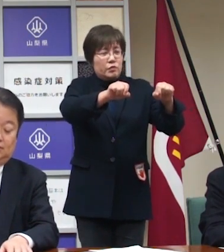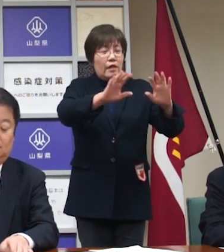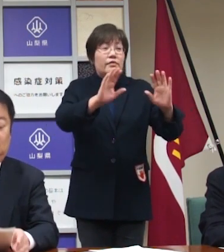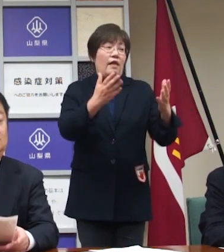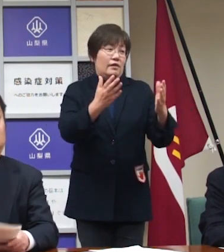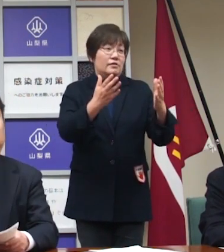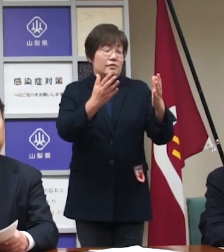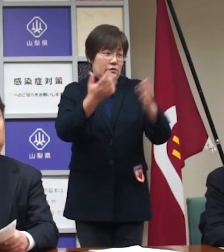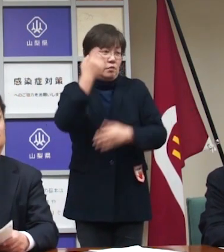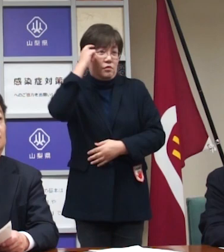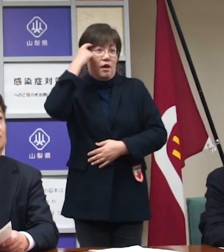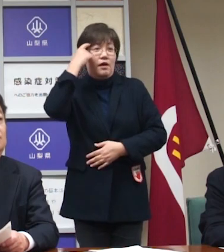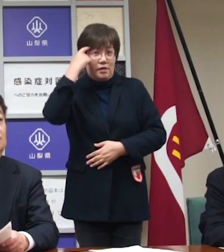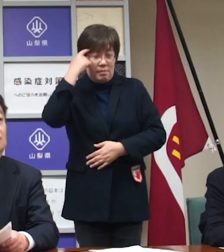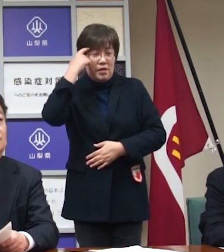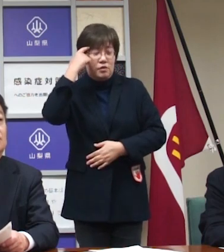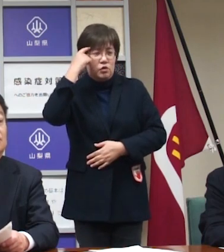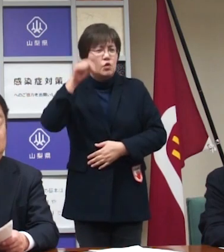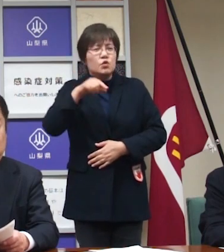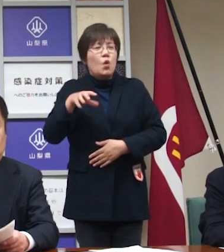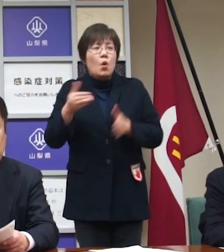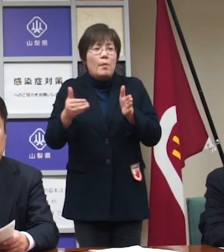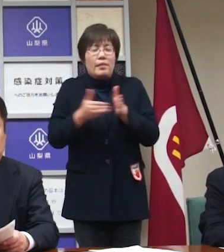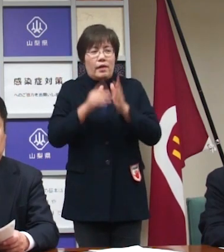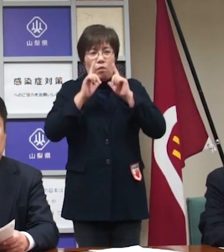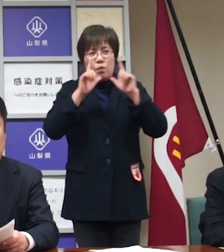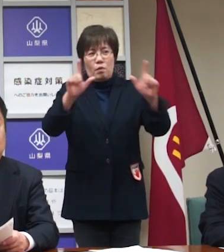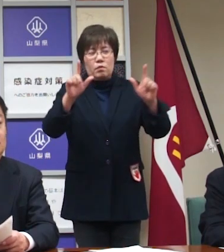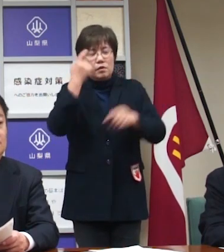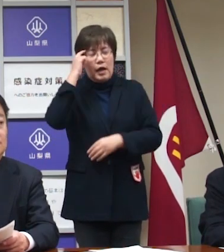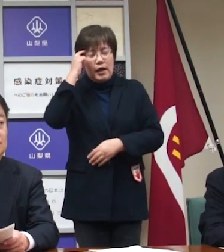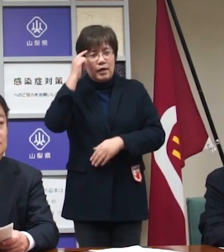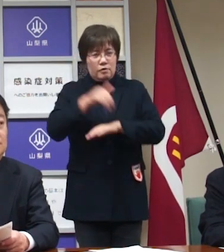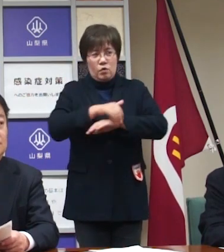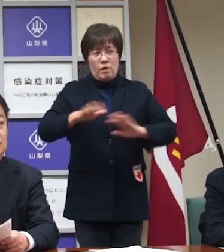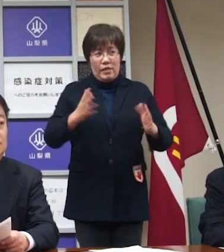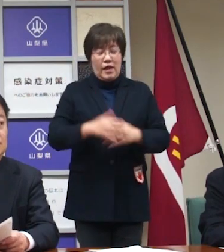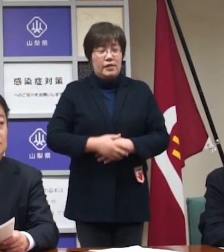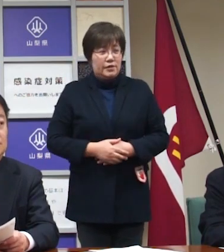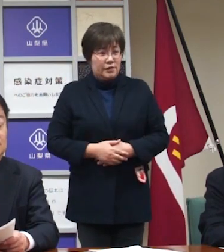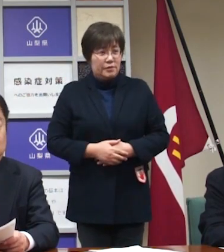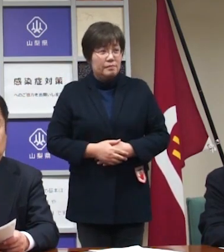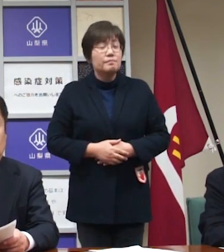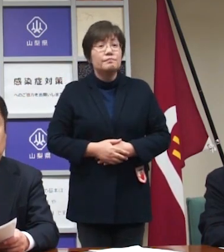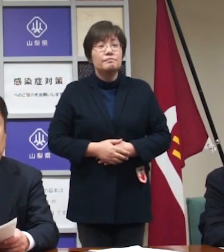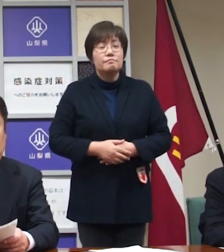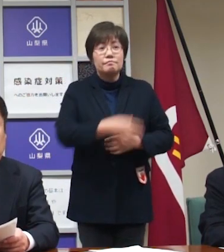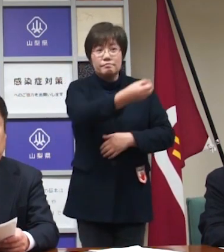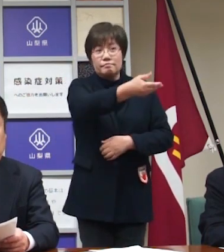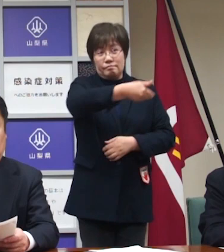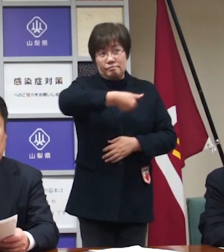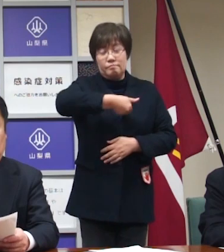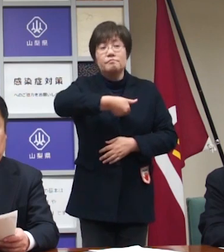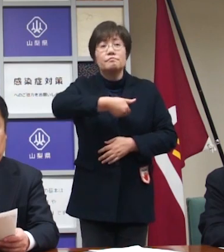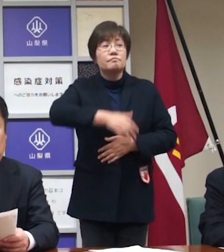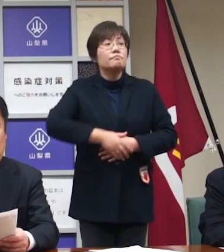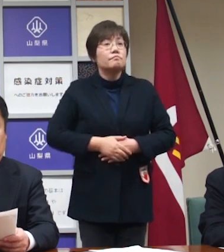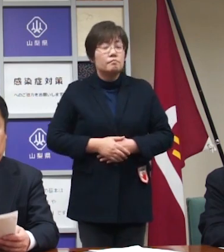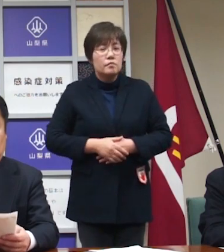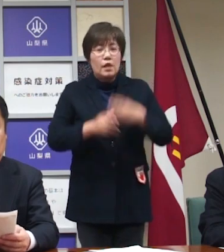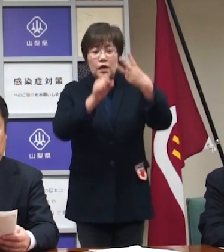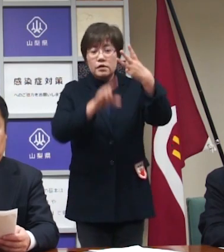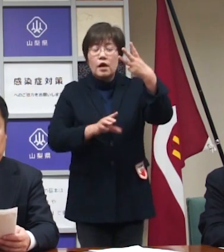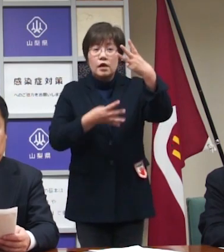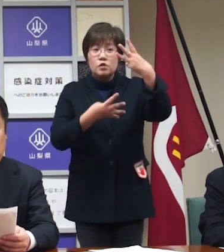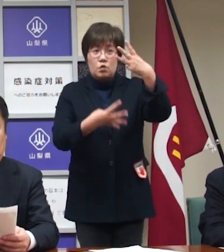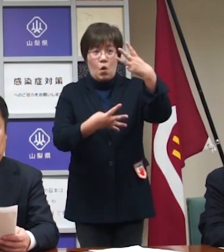ということで、そこまで公表をするということは考えていません。 それから A の3月4日に A の医療機関、これ